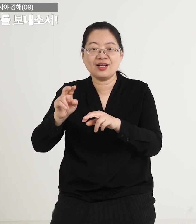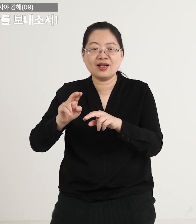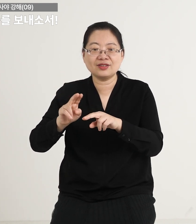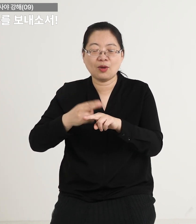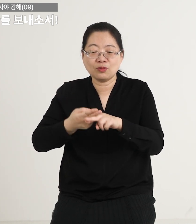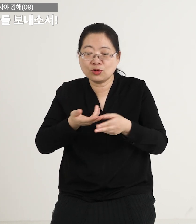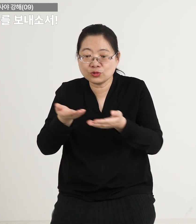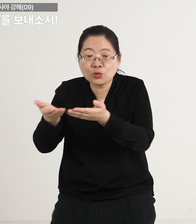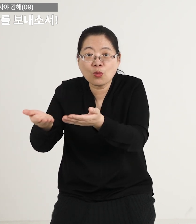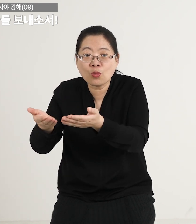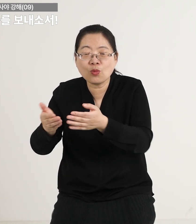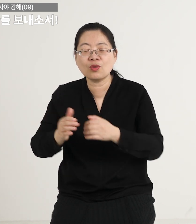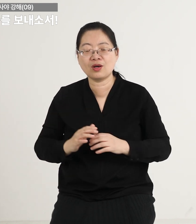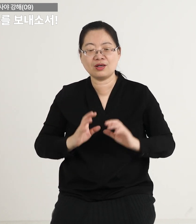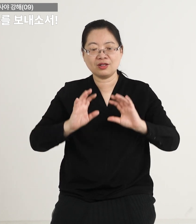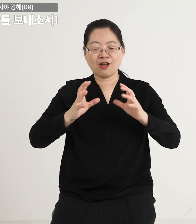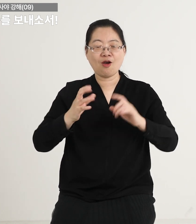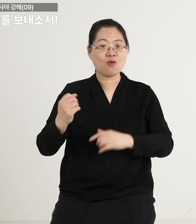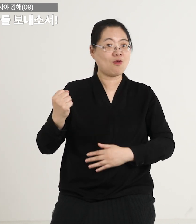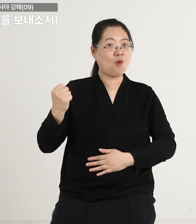나라의 위력이 얼마나